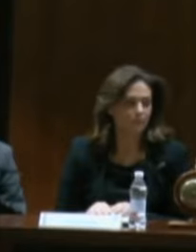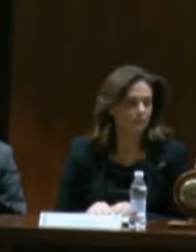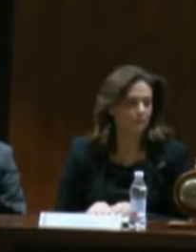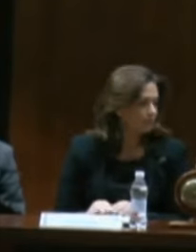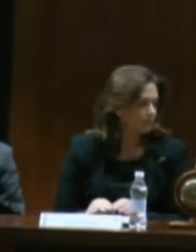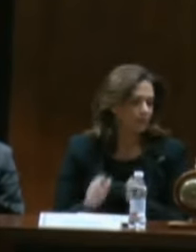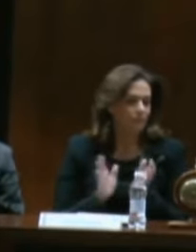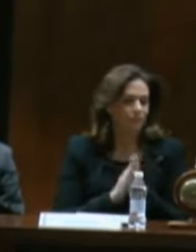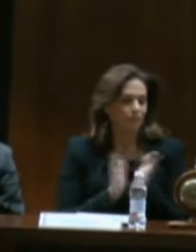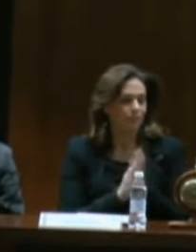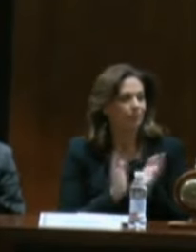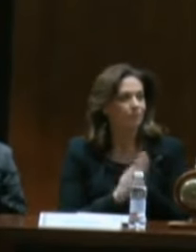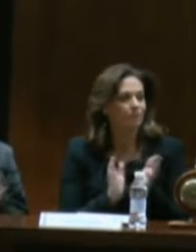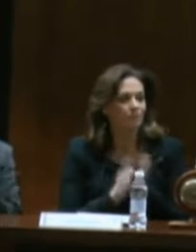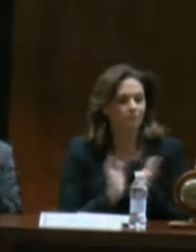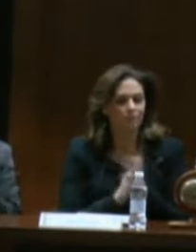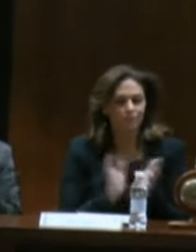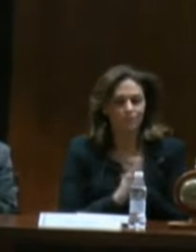asistencia